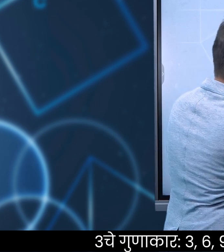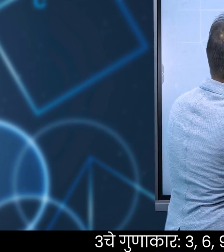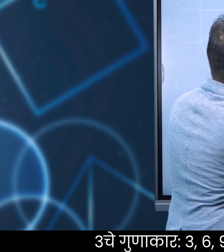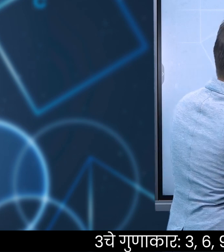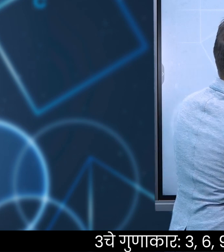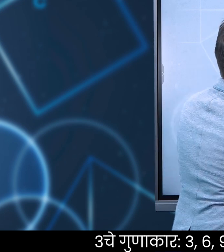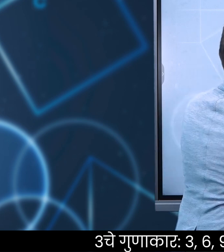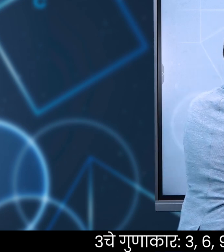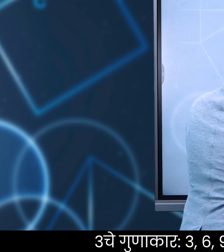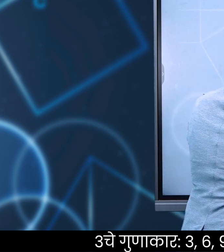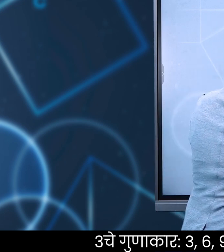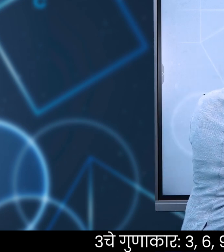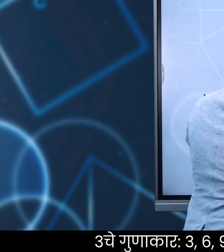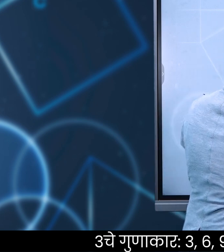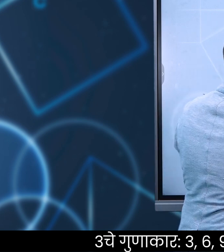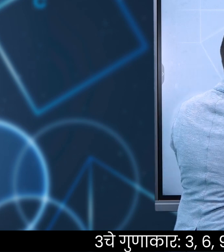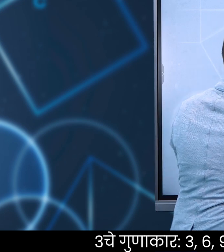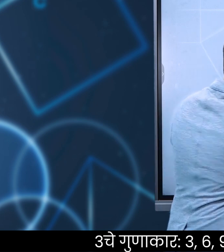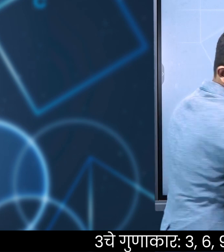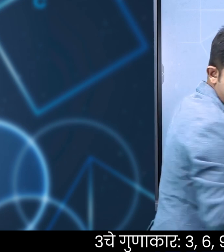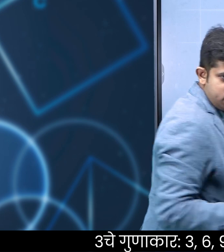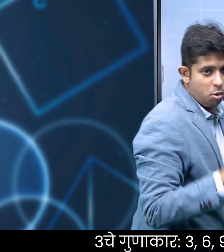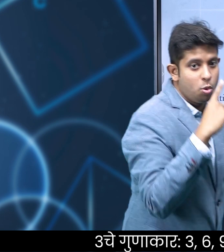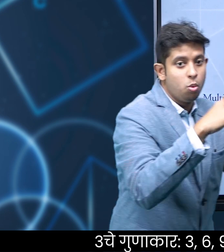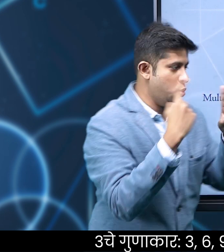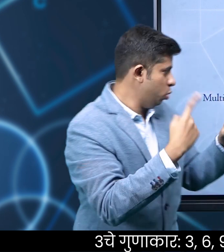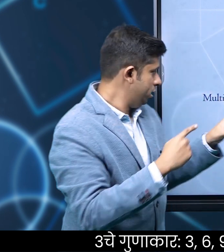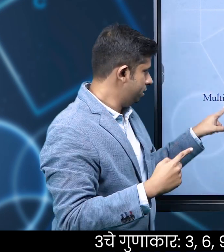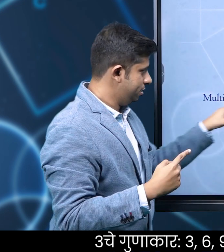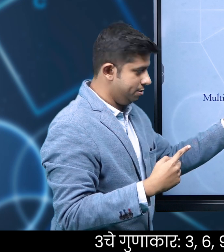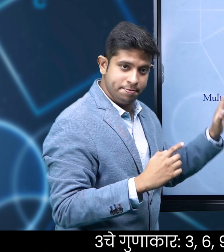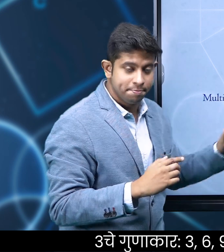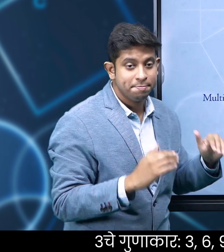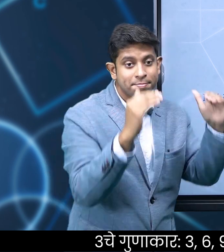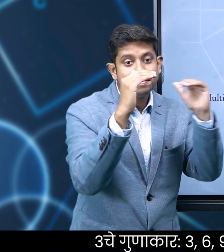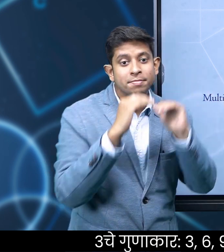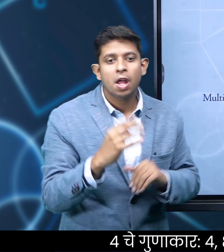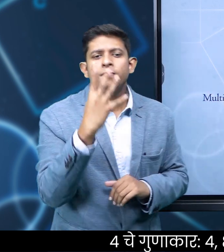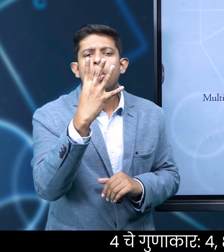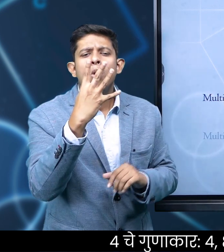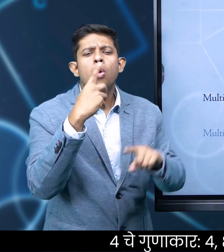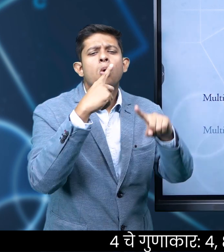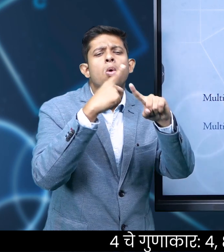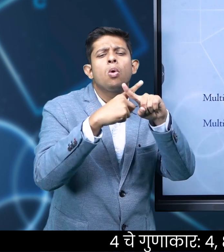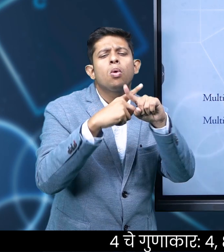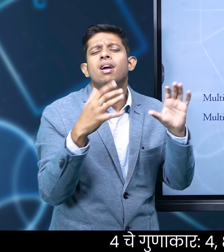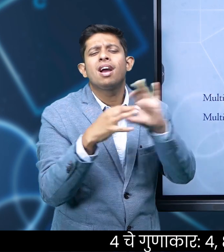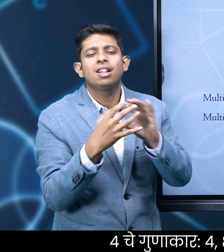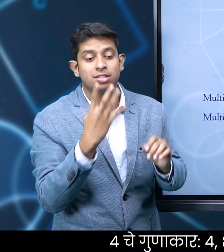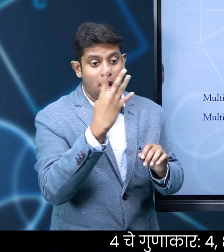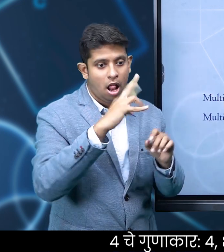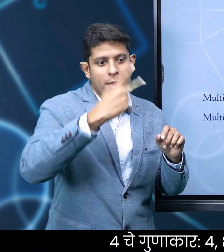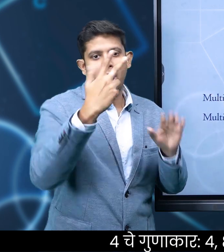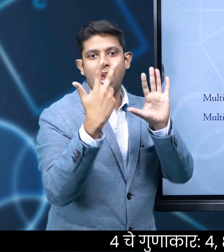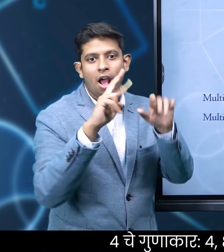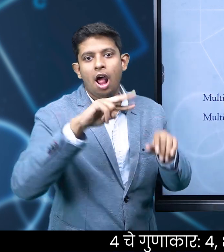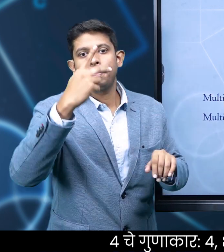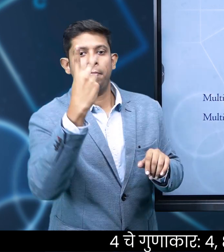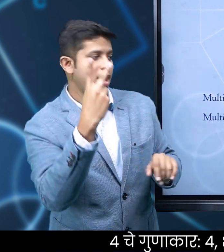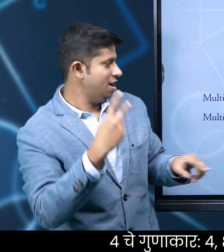24, 27, 30, 33, 36, 39. 4 चे गुणाकार 4, 8, 12, 16,